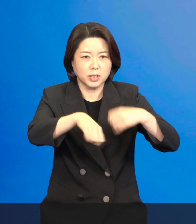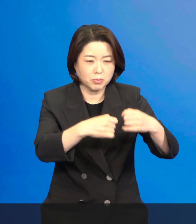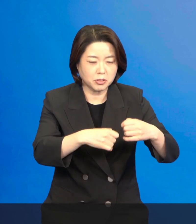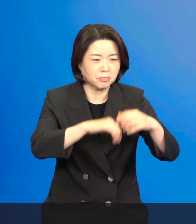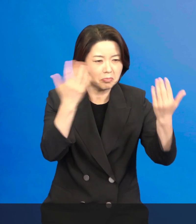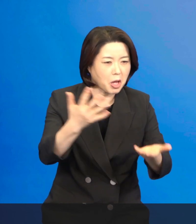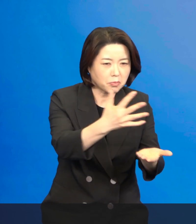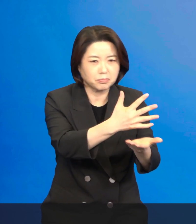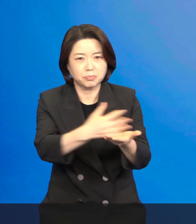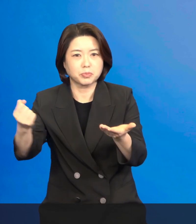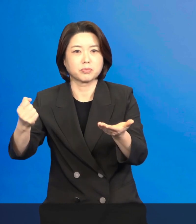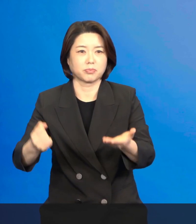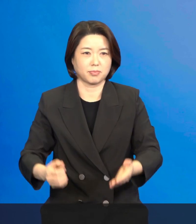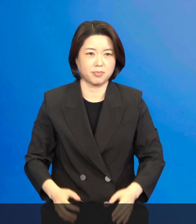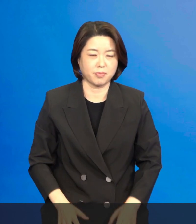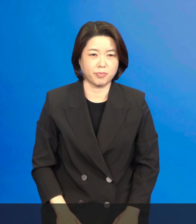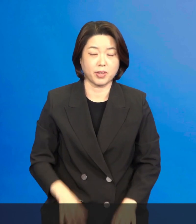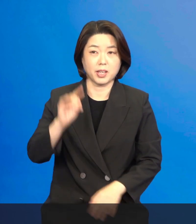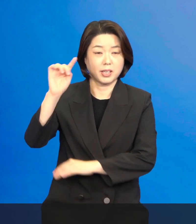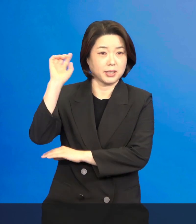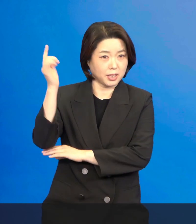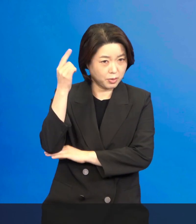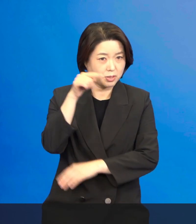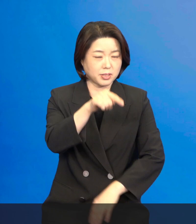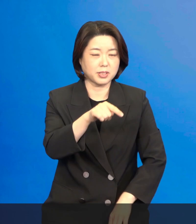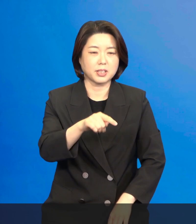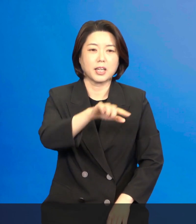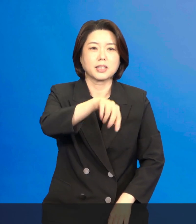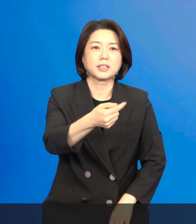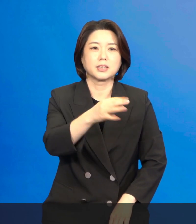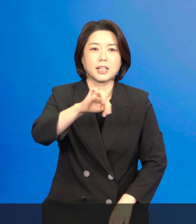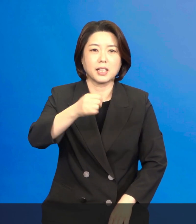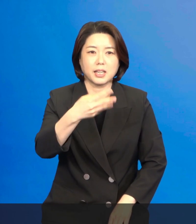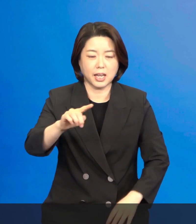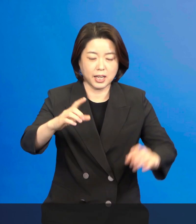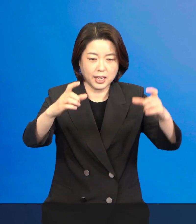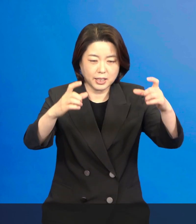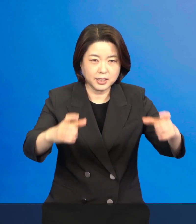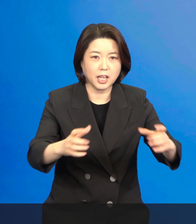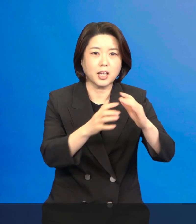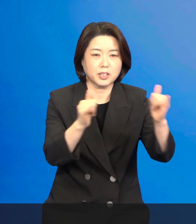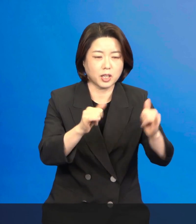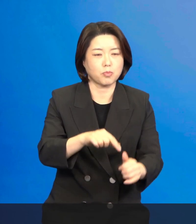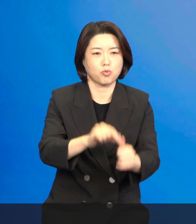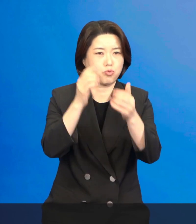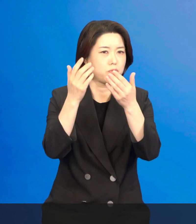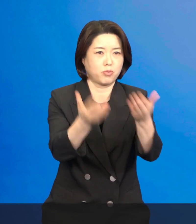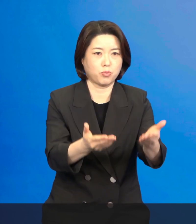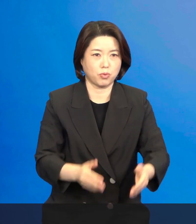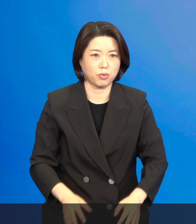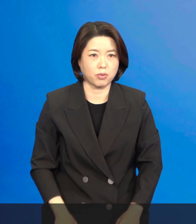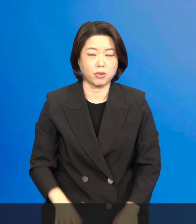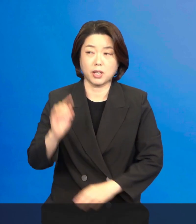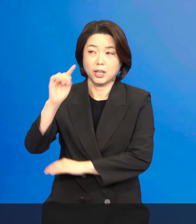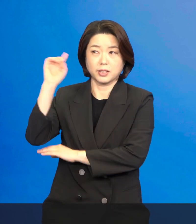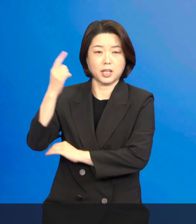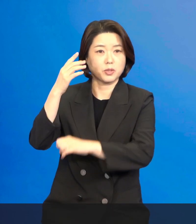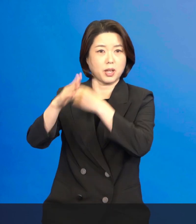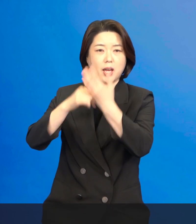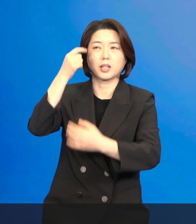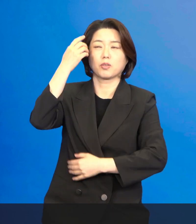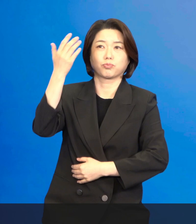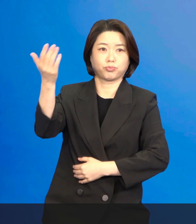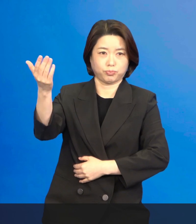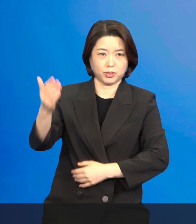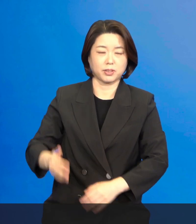몰아왔다. 다윗은 이렇게 그일라 주민을 구원해 주었다. 다윗이 하나님께